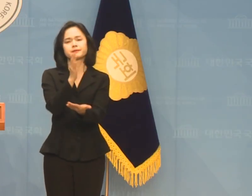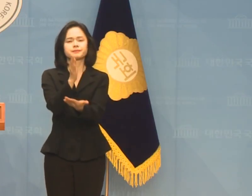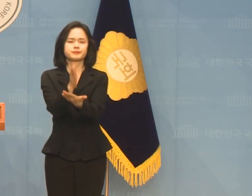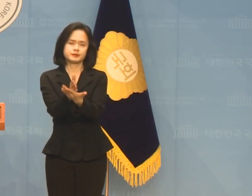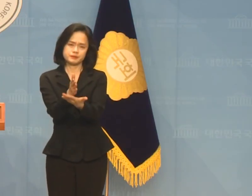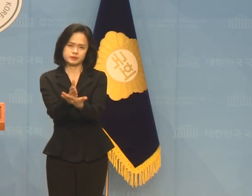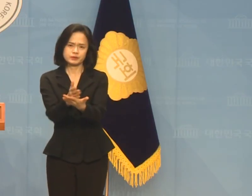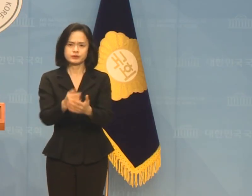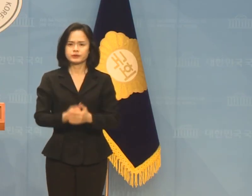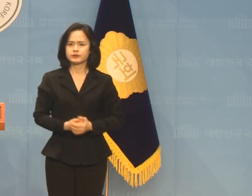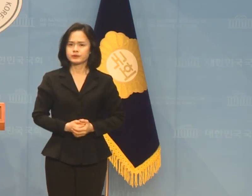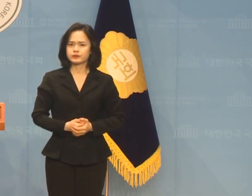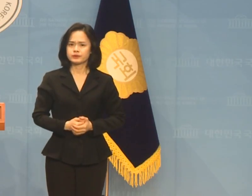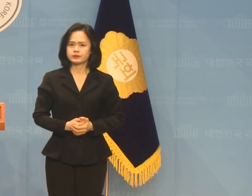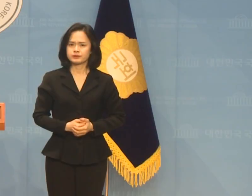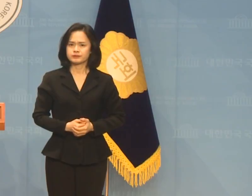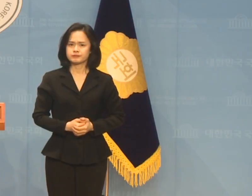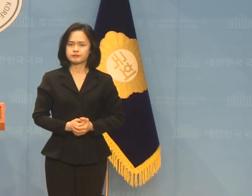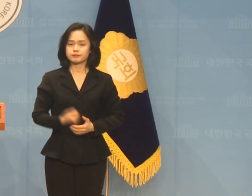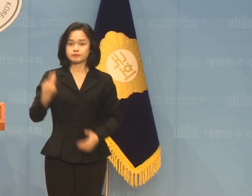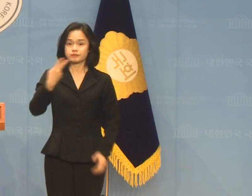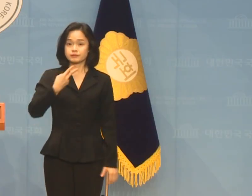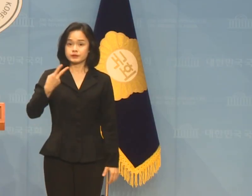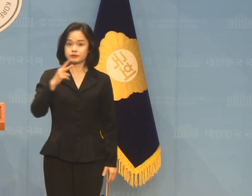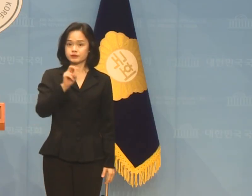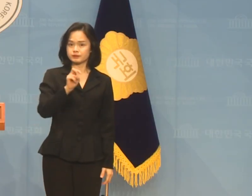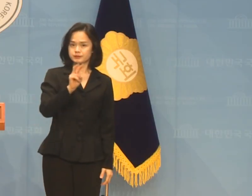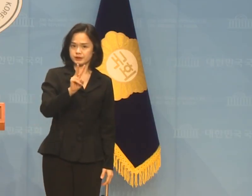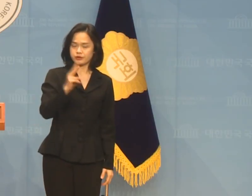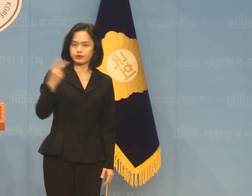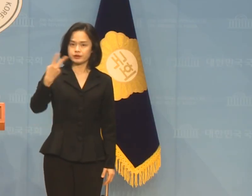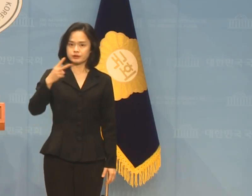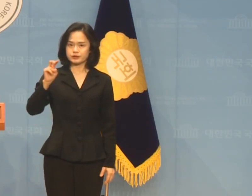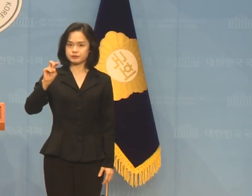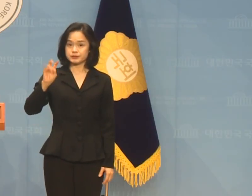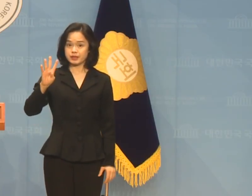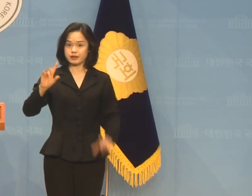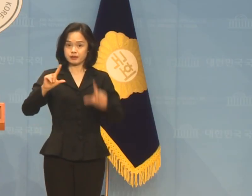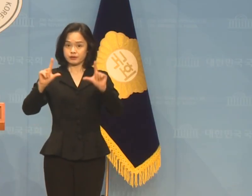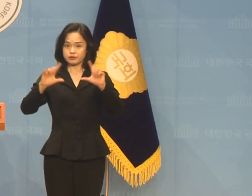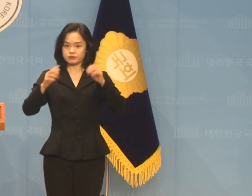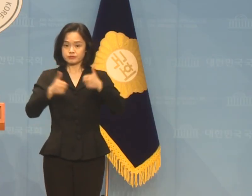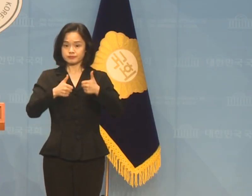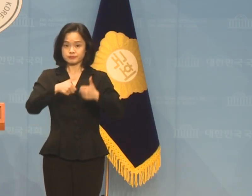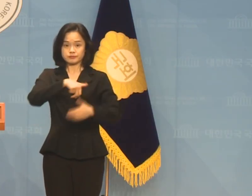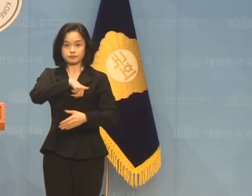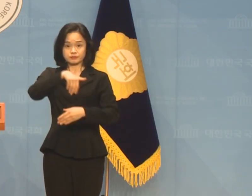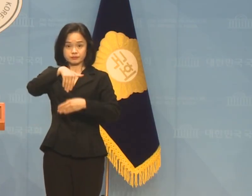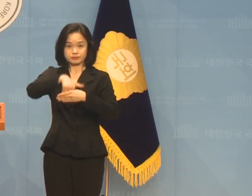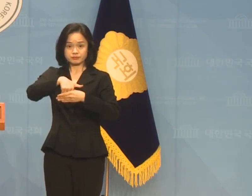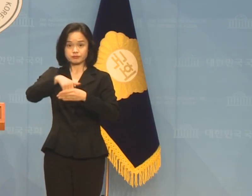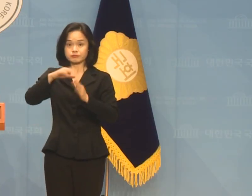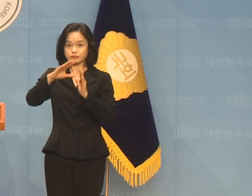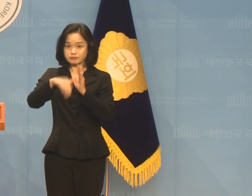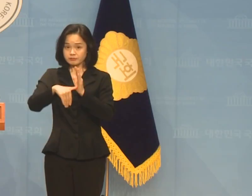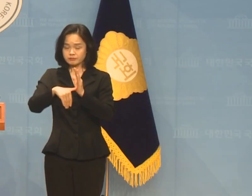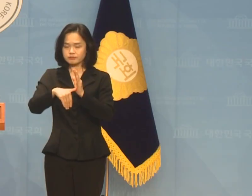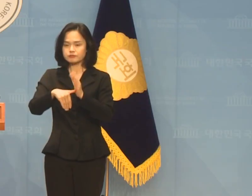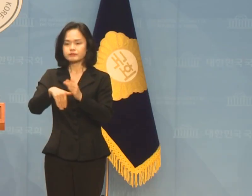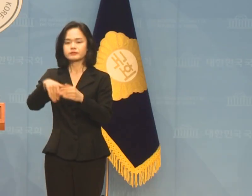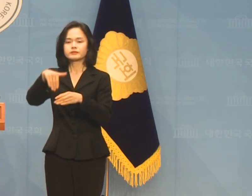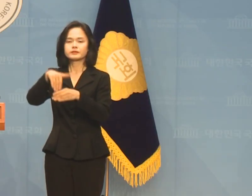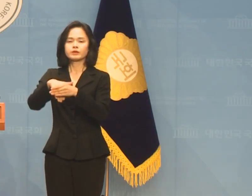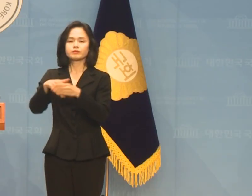모든 위기의 원인은 2022년, 2024년 총선에서 총체적인 부정선거로